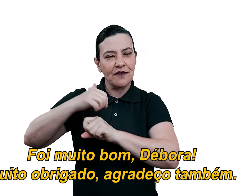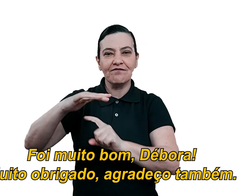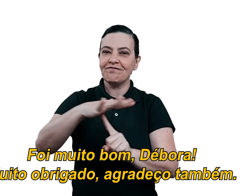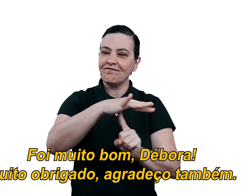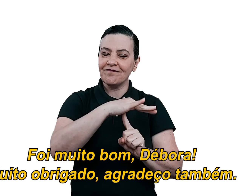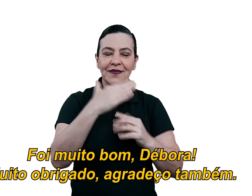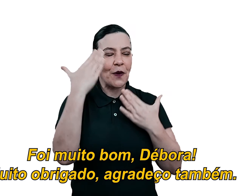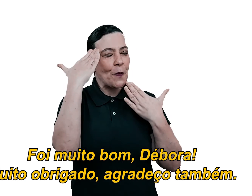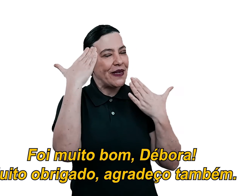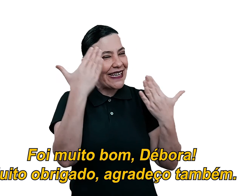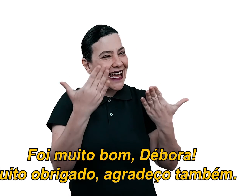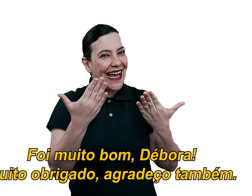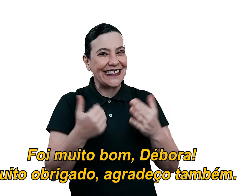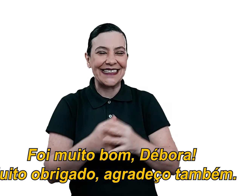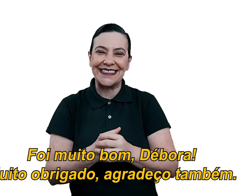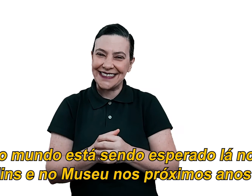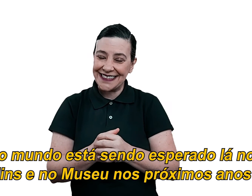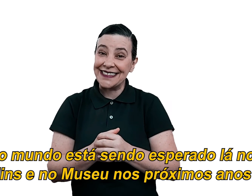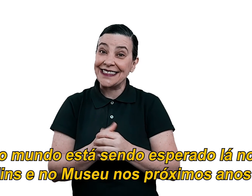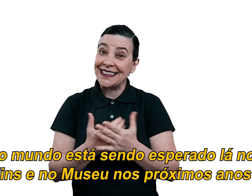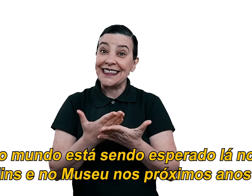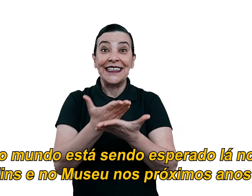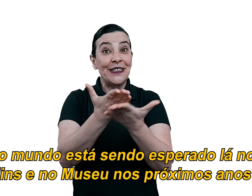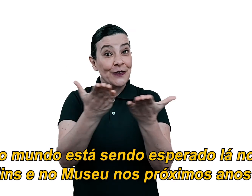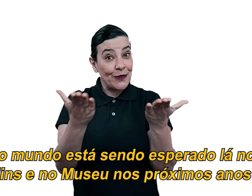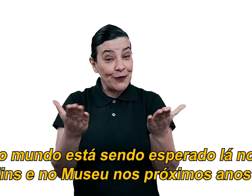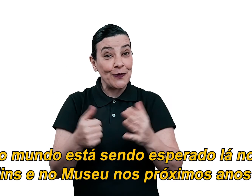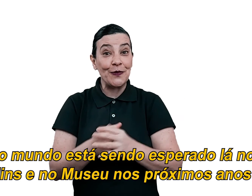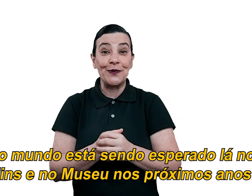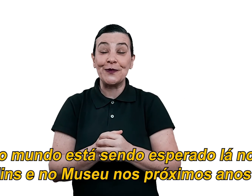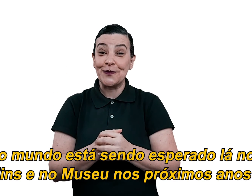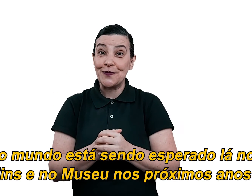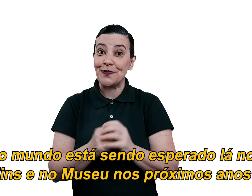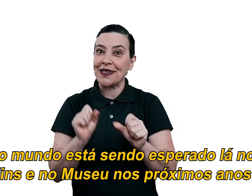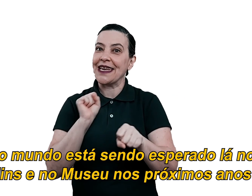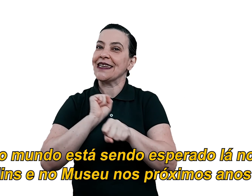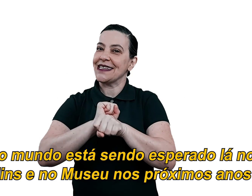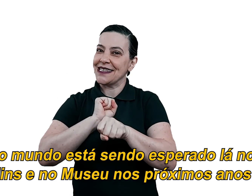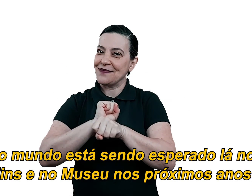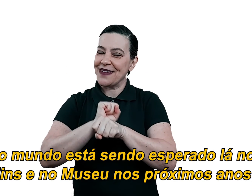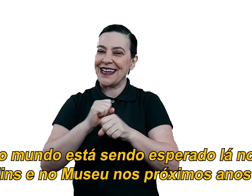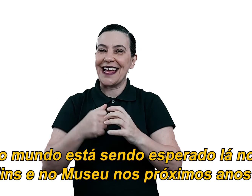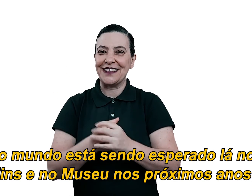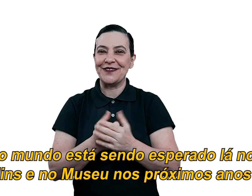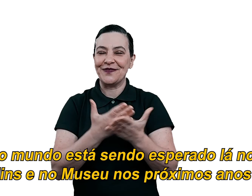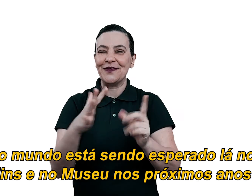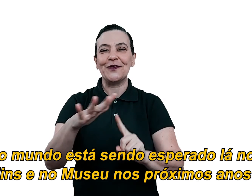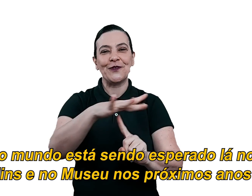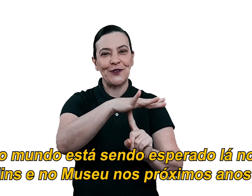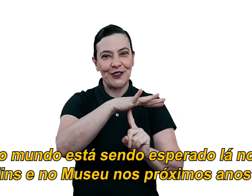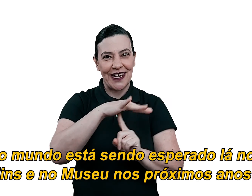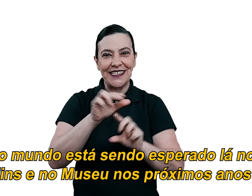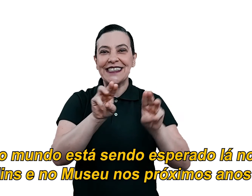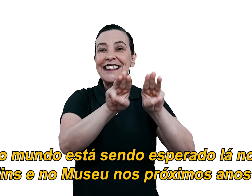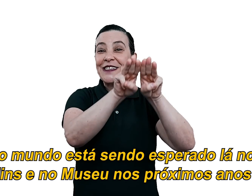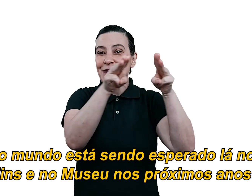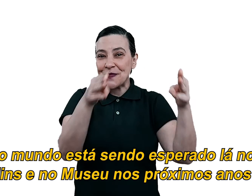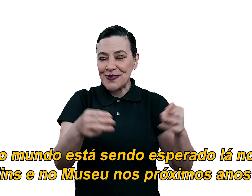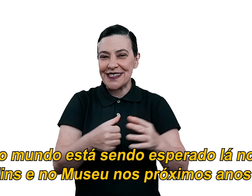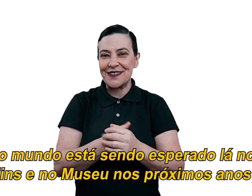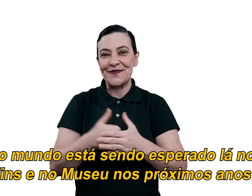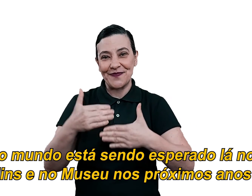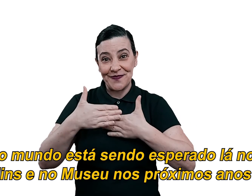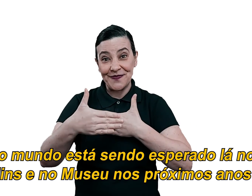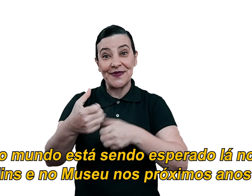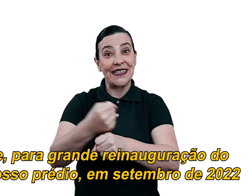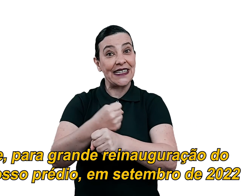bom, Débora. Muito obrigado, agradeço também. E todo mundo estava sendo esperado lá no Jardins e no museu, né?